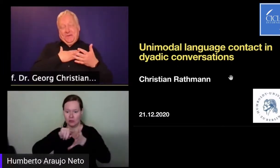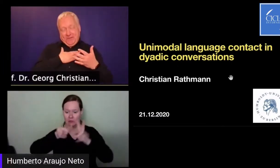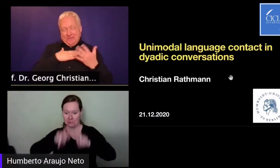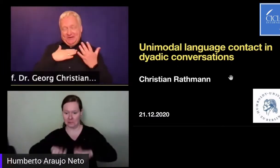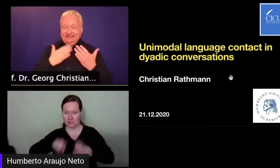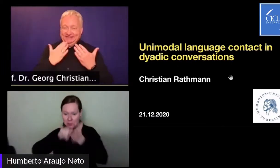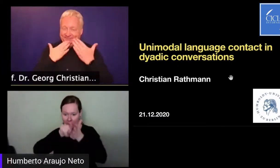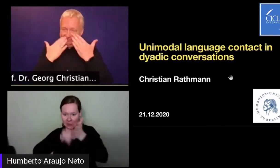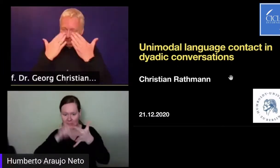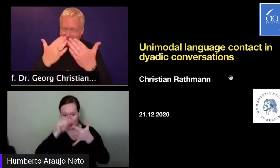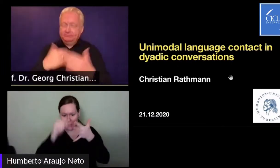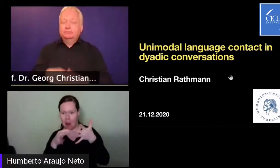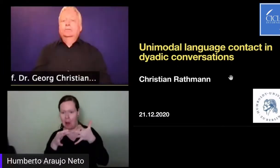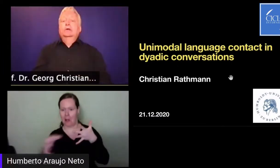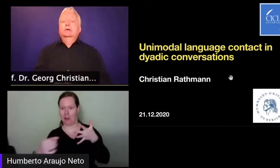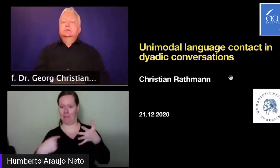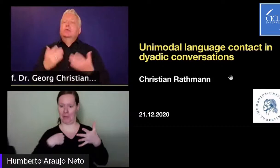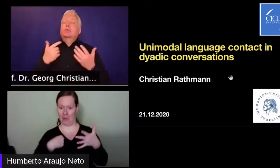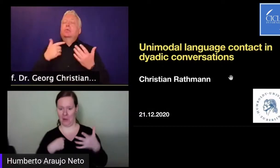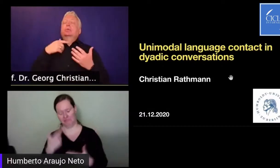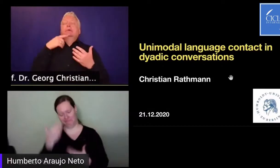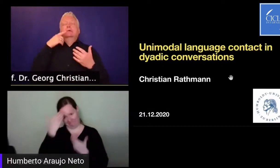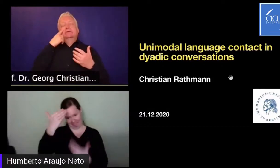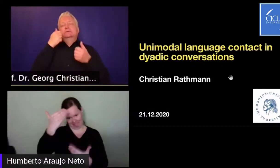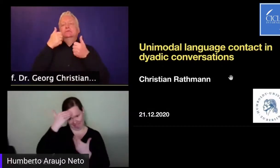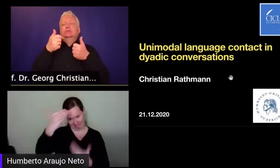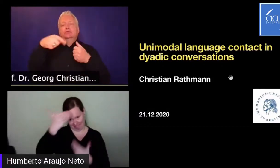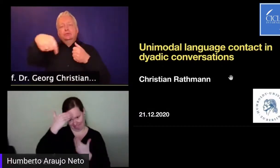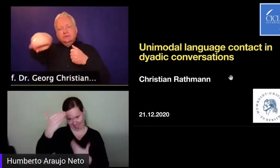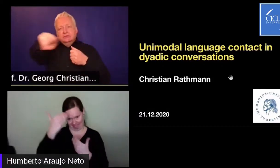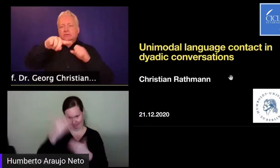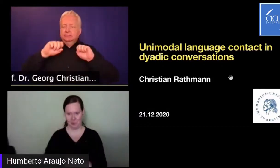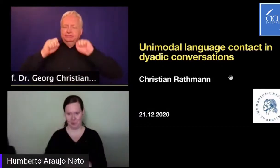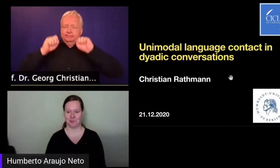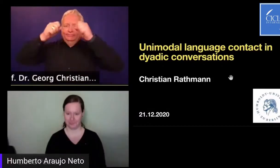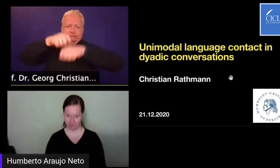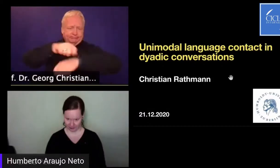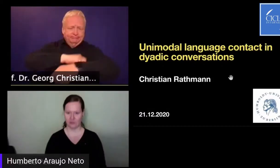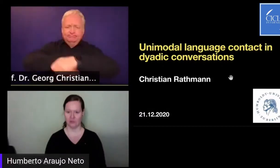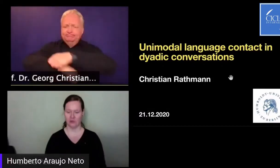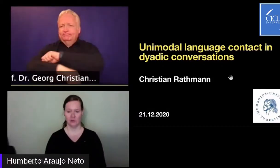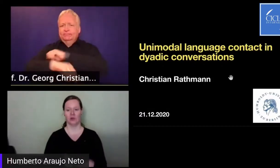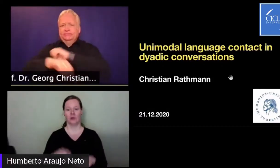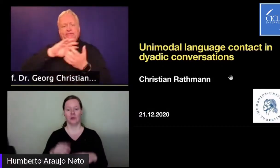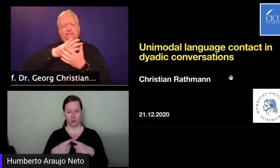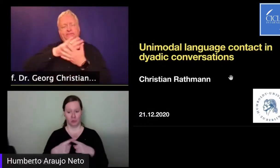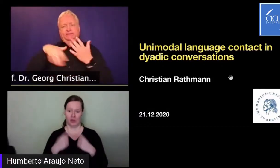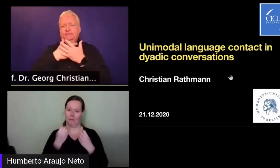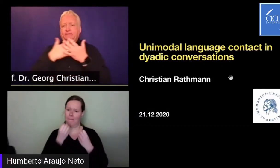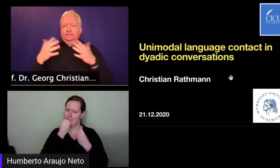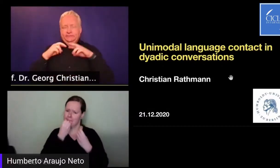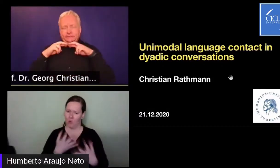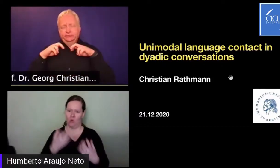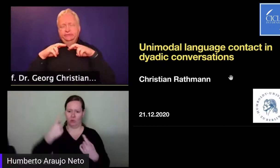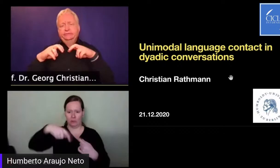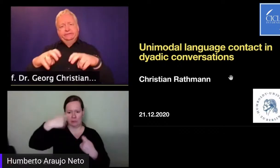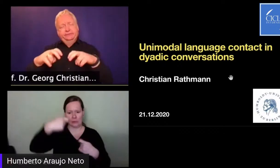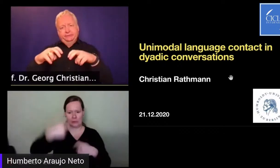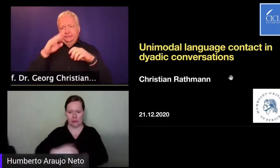Trata-se de um evento muito interessante e ter sido escolhido para participar é realmente